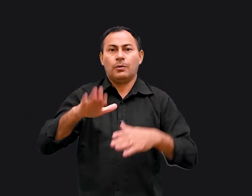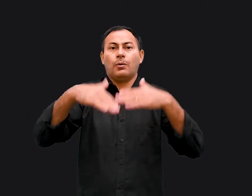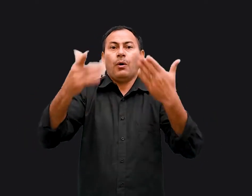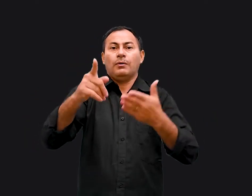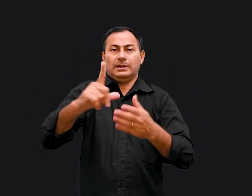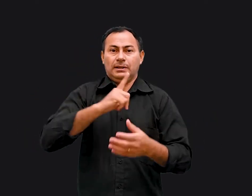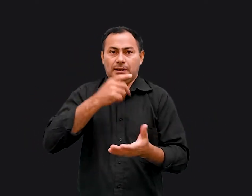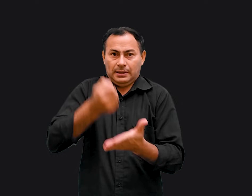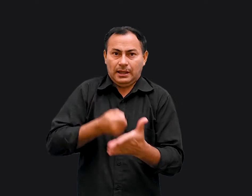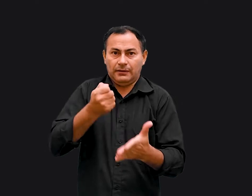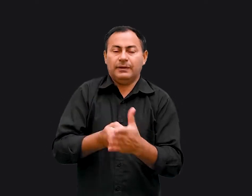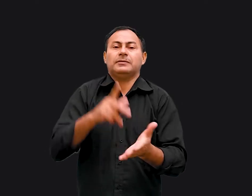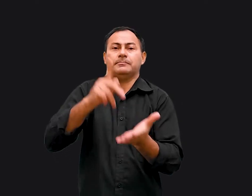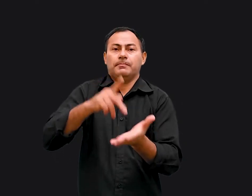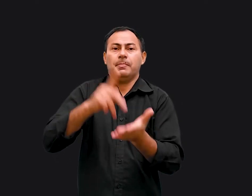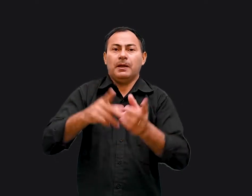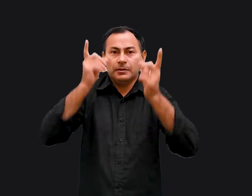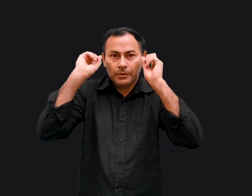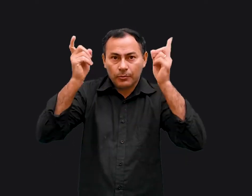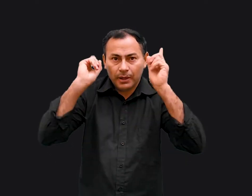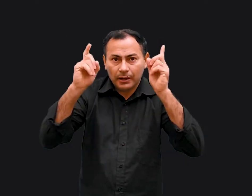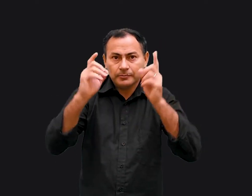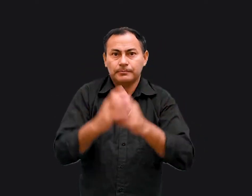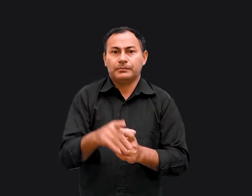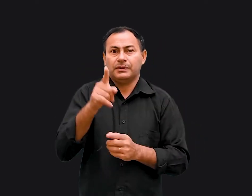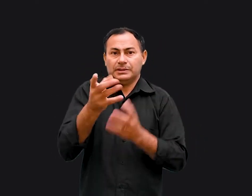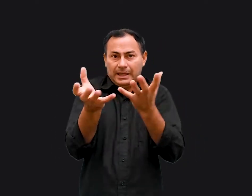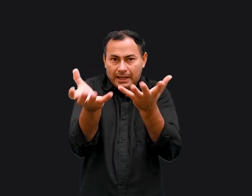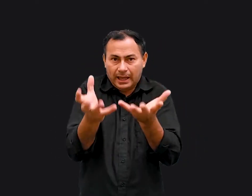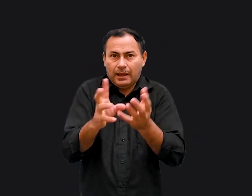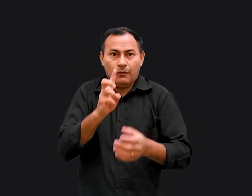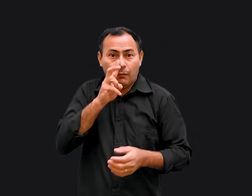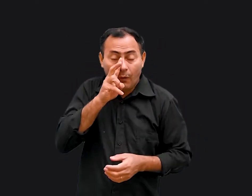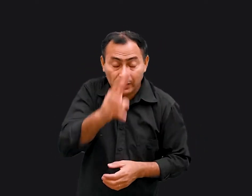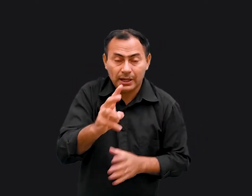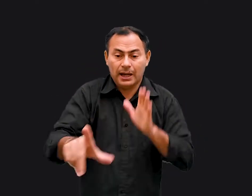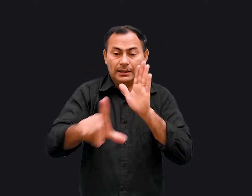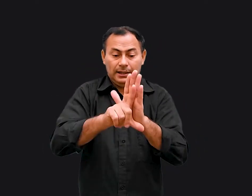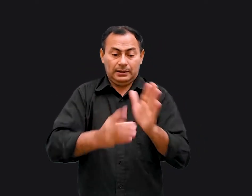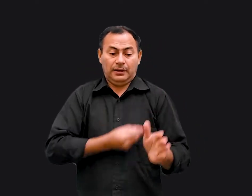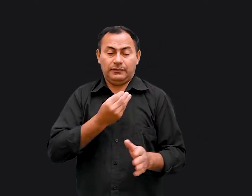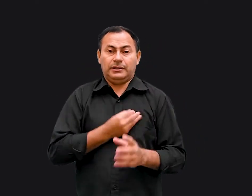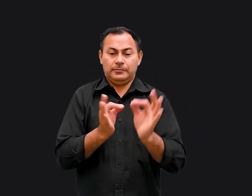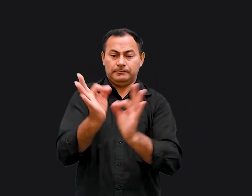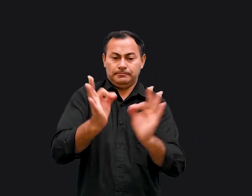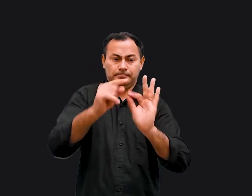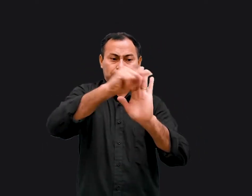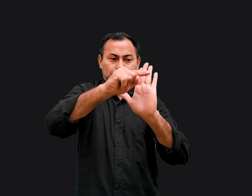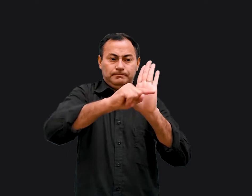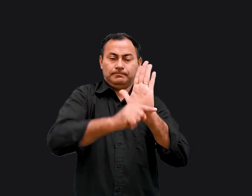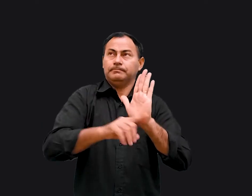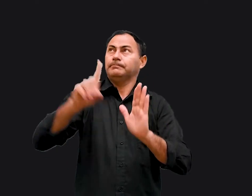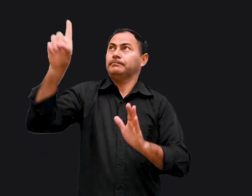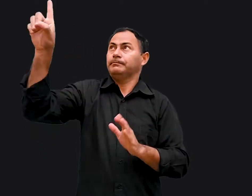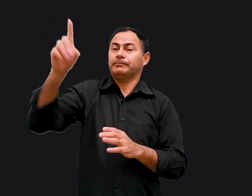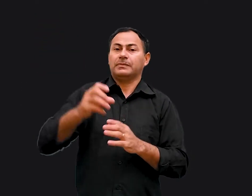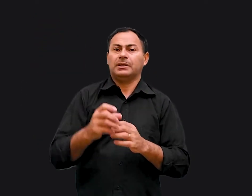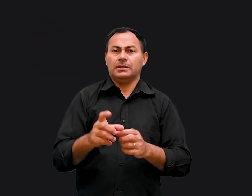você deve realmente se preocupar, se você quiser fortalecer a lei da vida planejada por Deus. Se preocupe